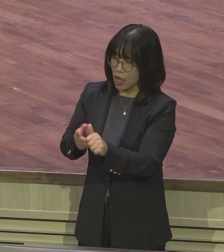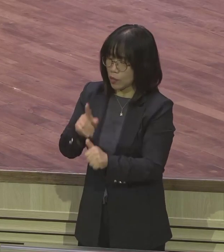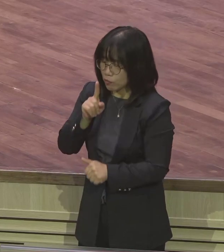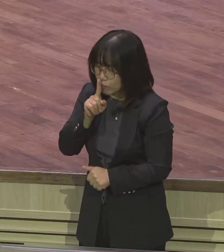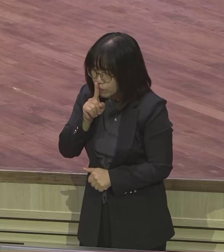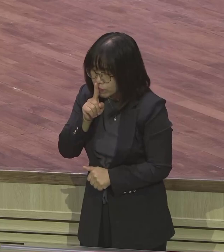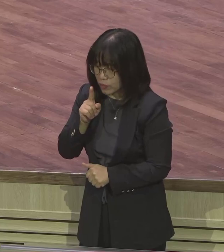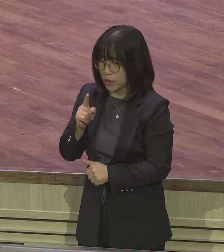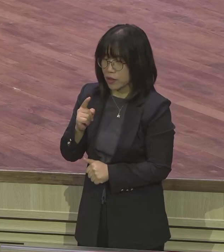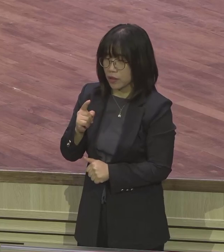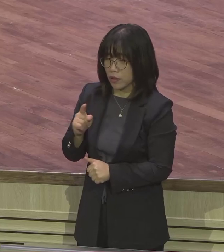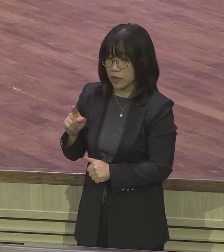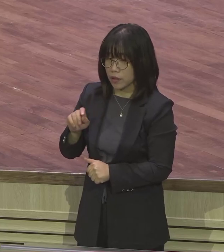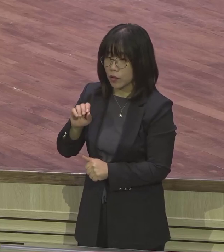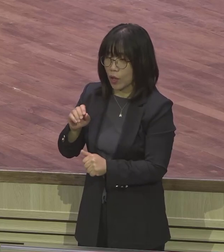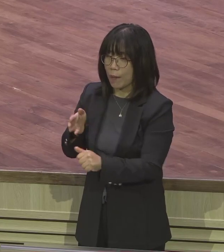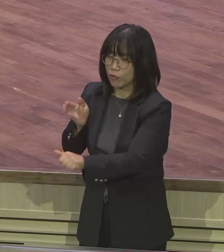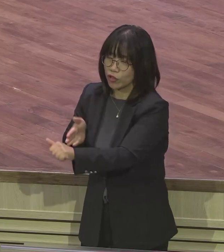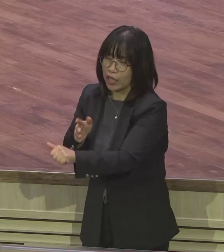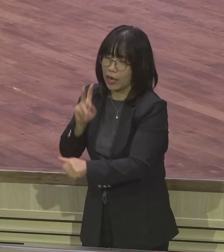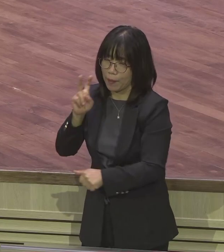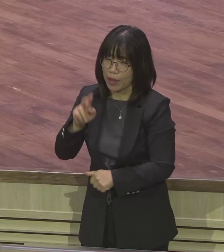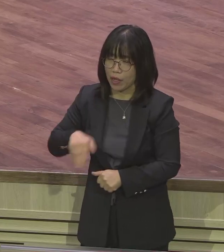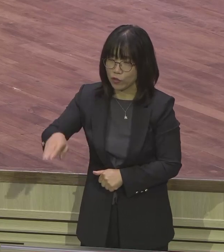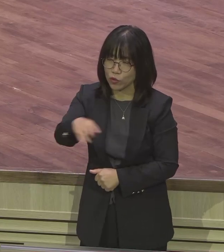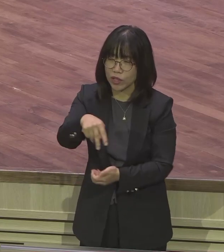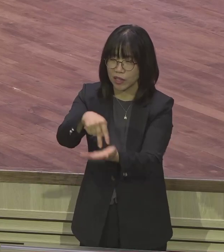않겠어요? 우리 같으면.